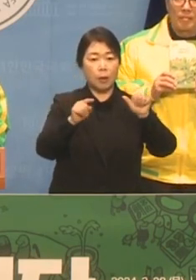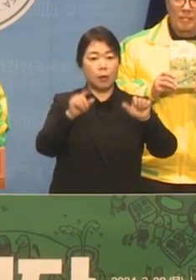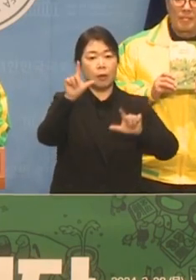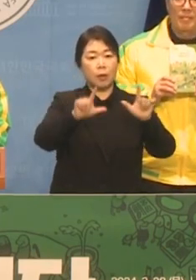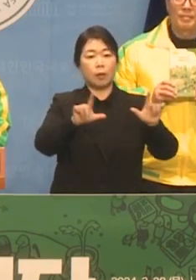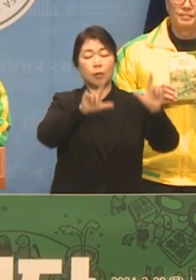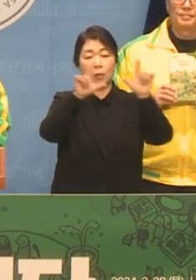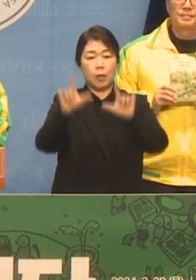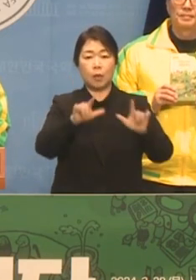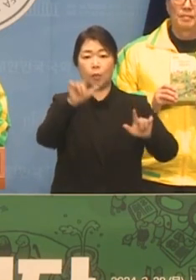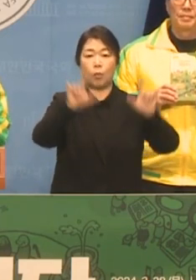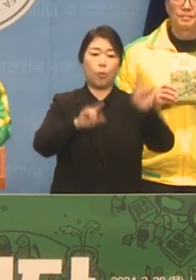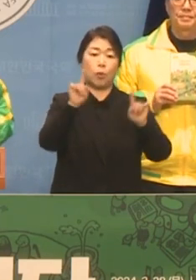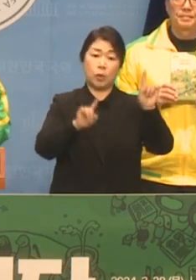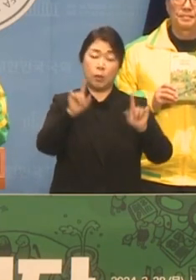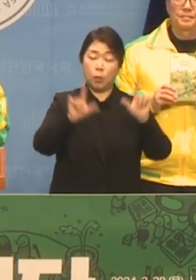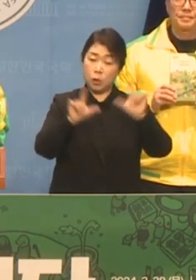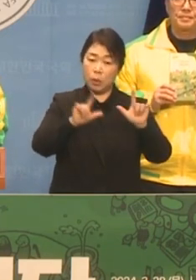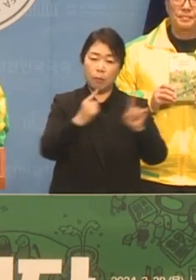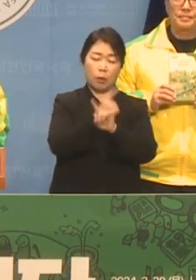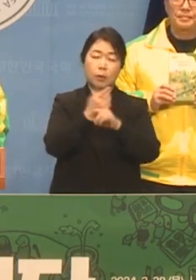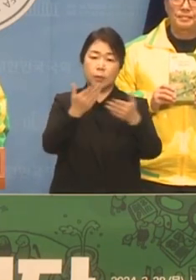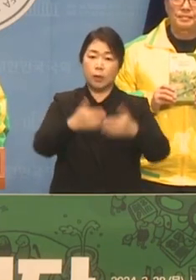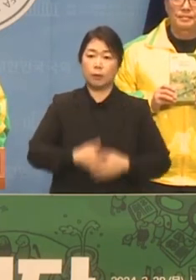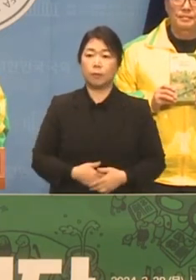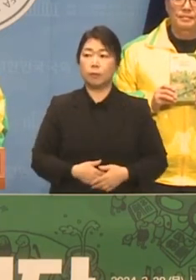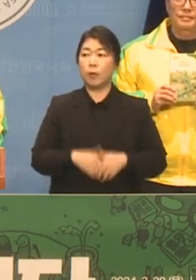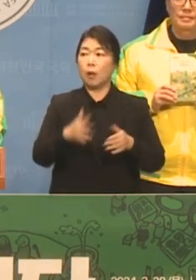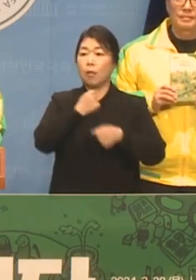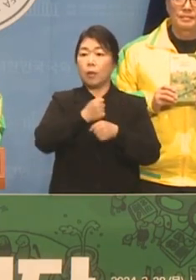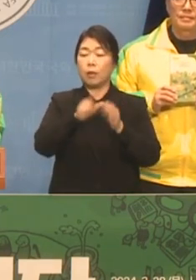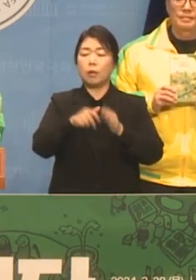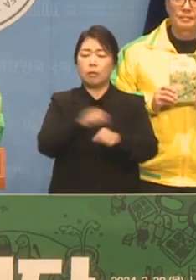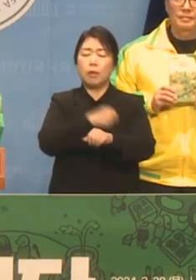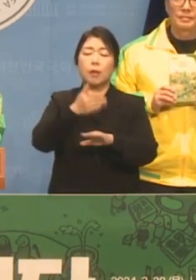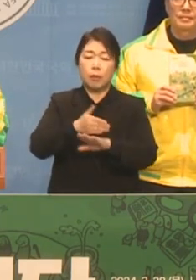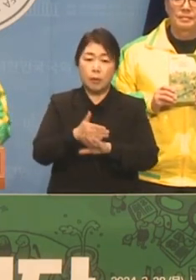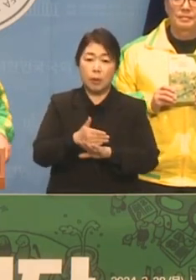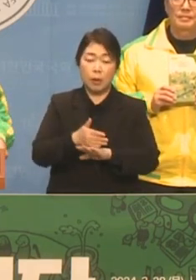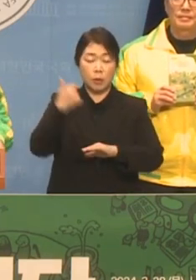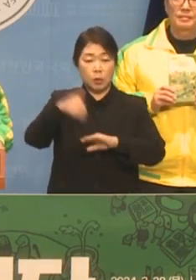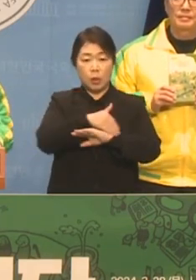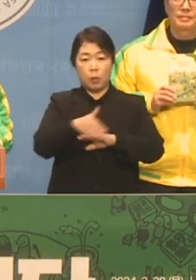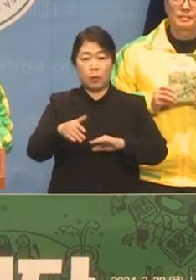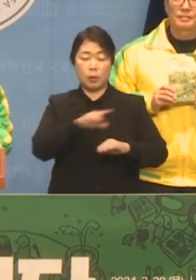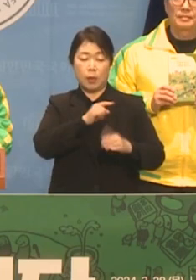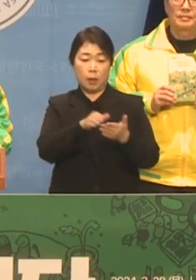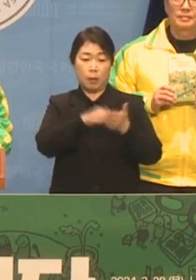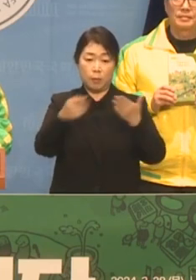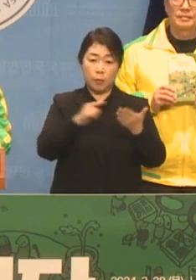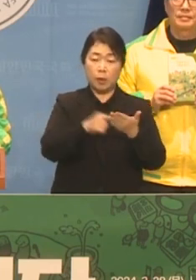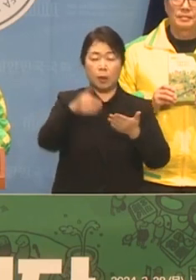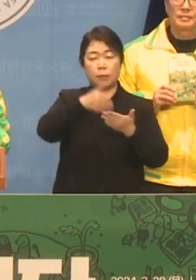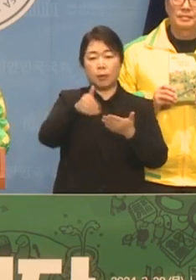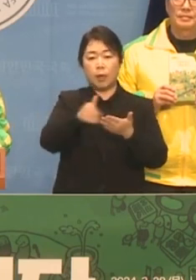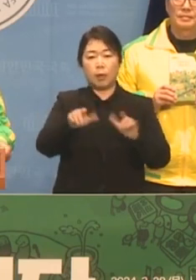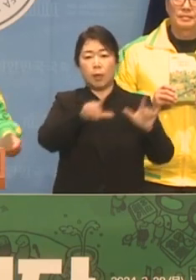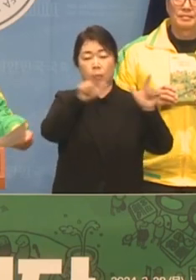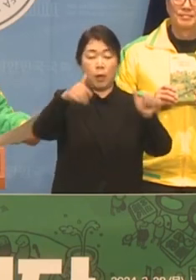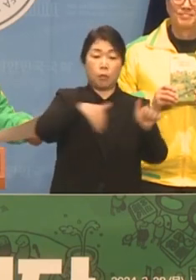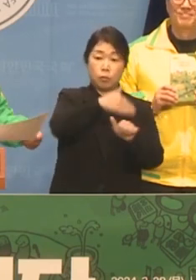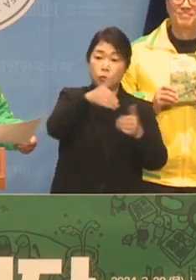내겠습니다 공약집을 제작하면서 특별히 감사한 분이 있습니다 녹색 정의당 정책공약집 메인 일러스트인 산림 사리의